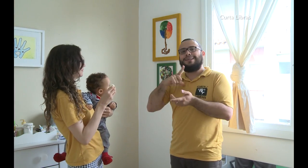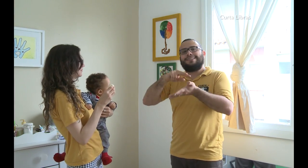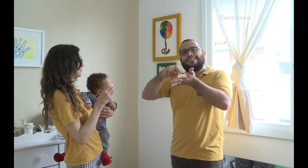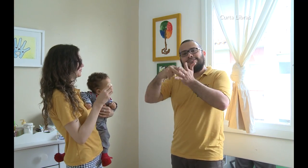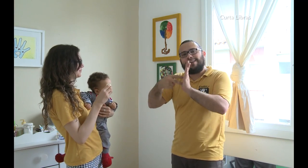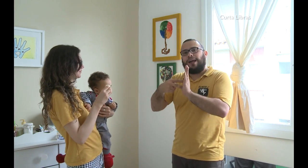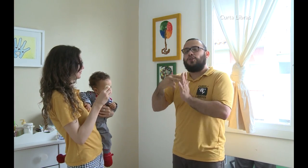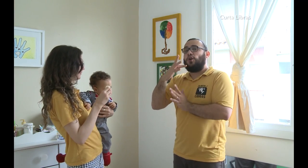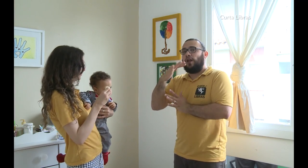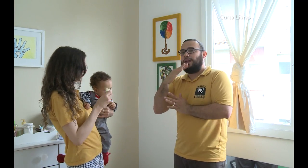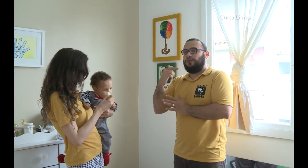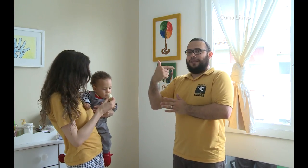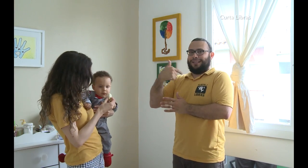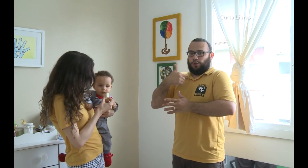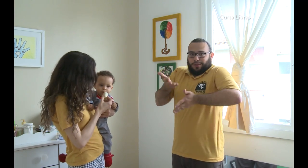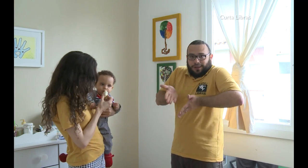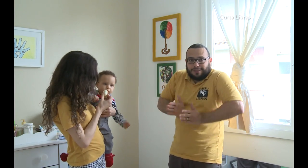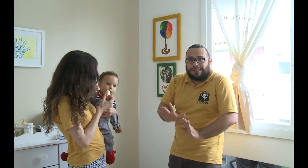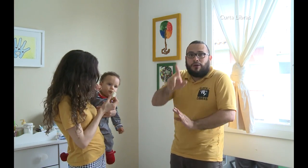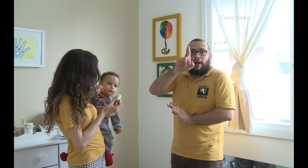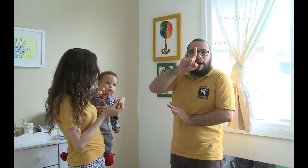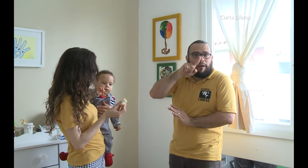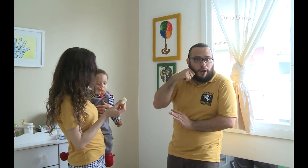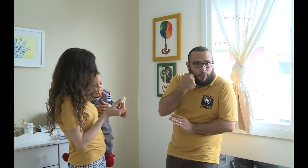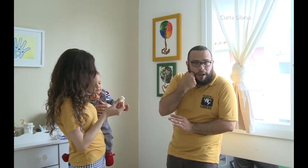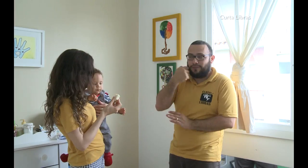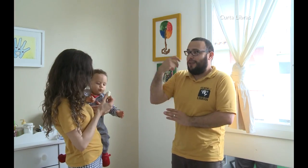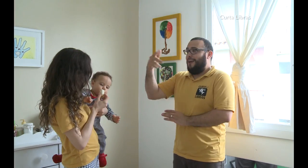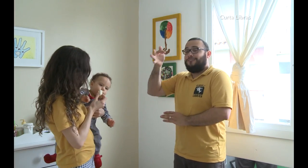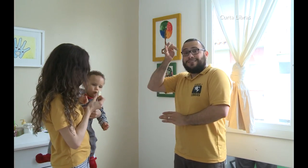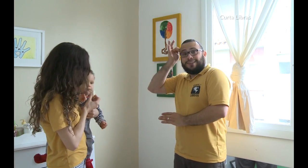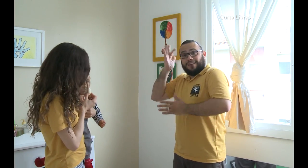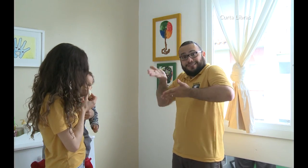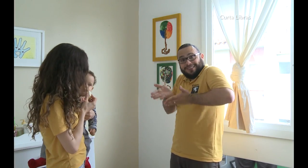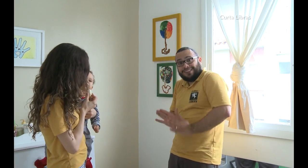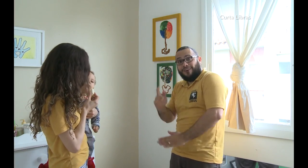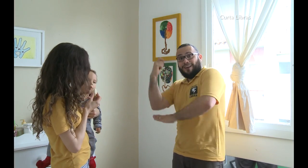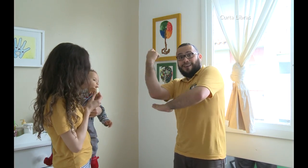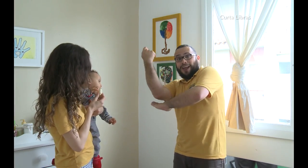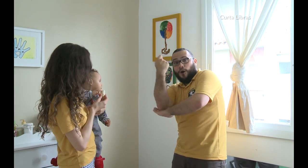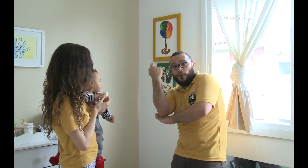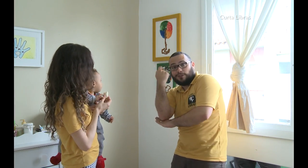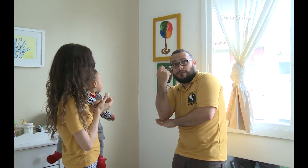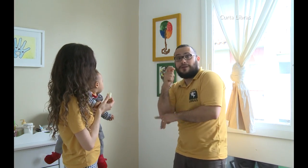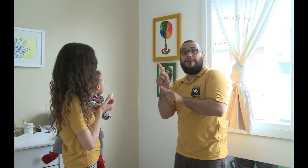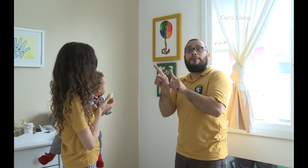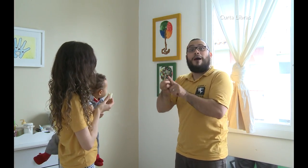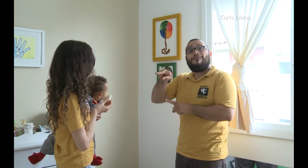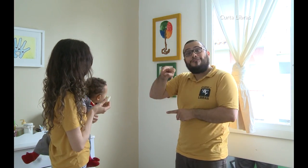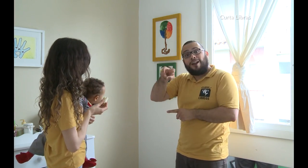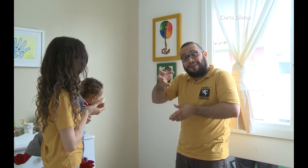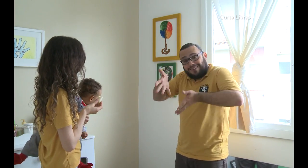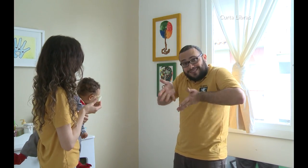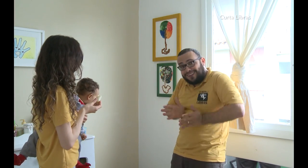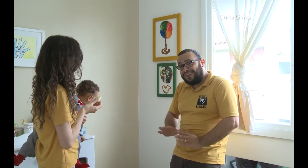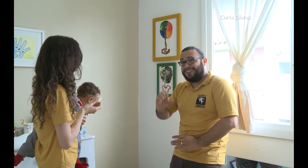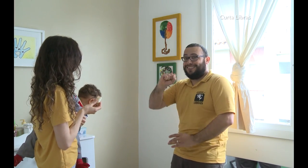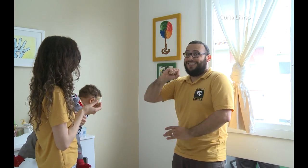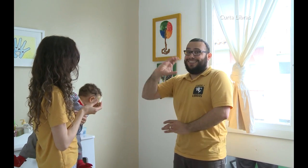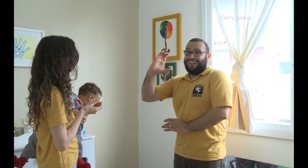em Alagoas A Fran nasceu no Rio Grande do Sul E a Fiorella nasceu em Santa Catarina Então misturamos as cores